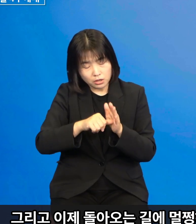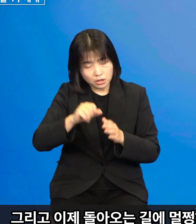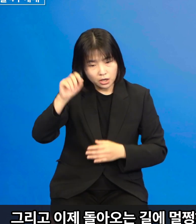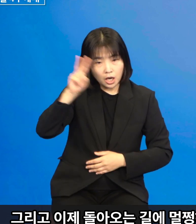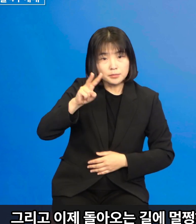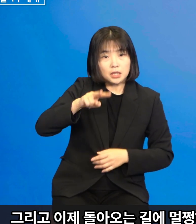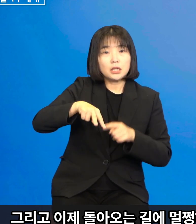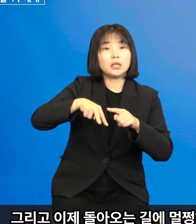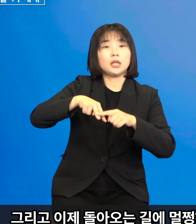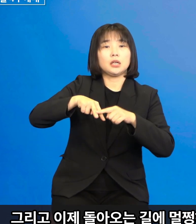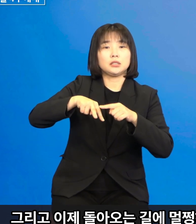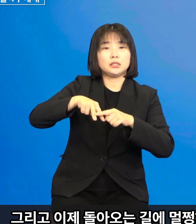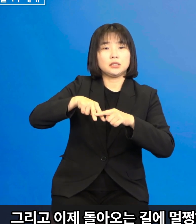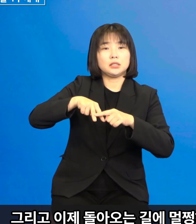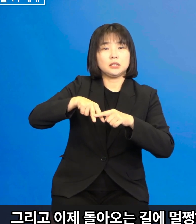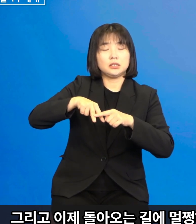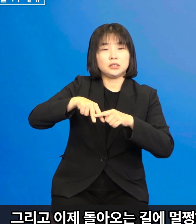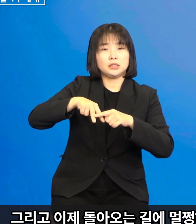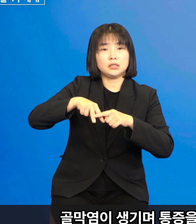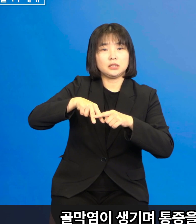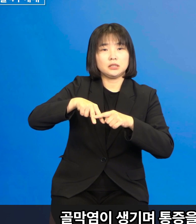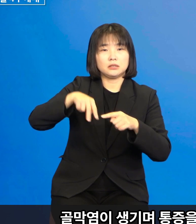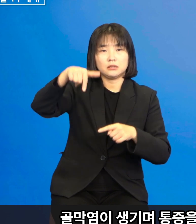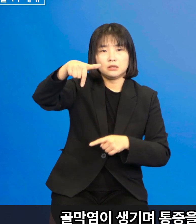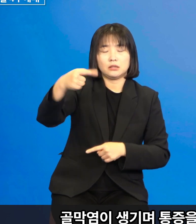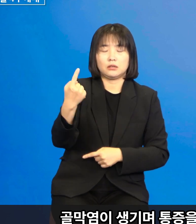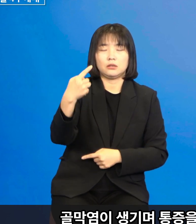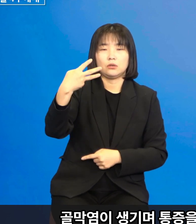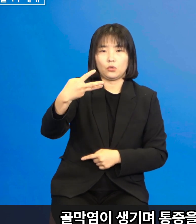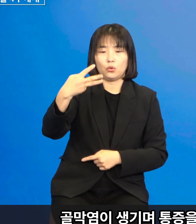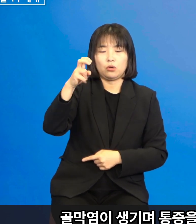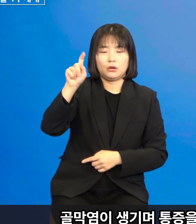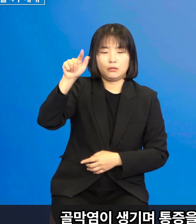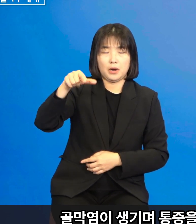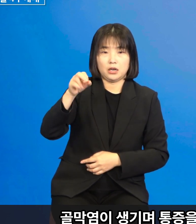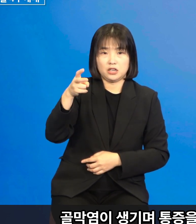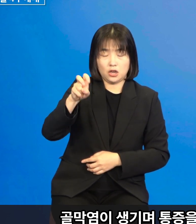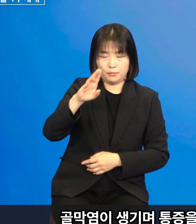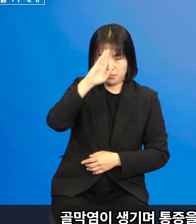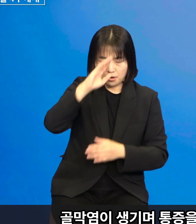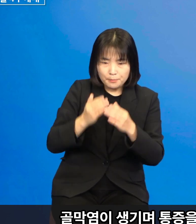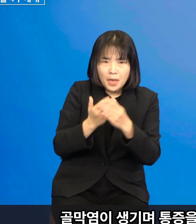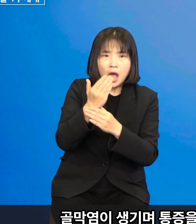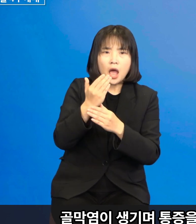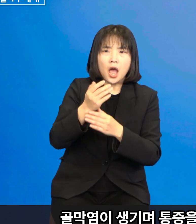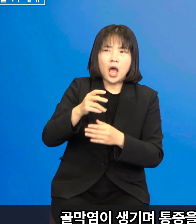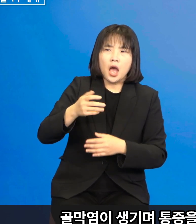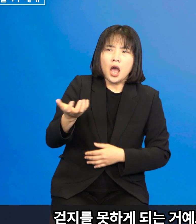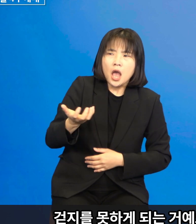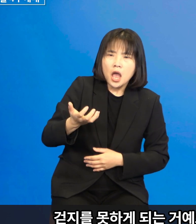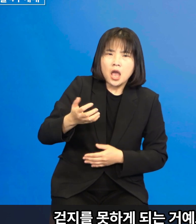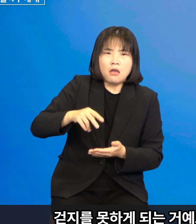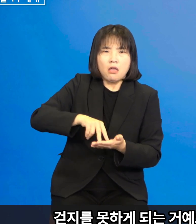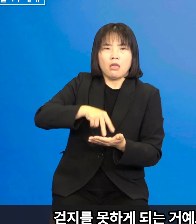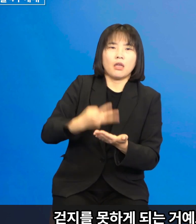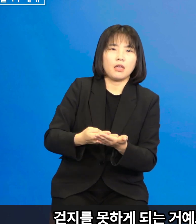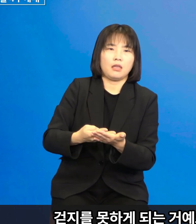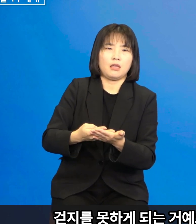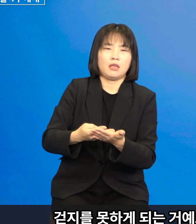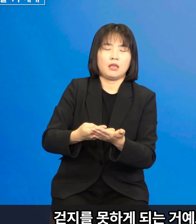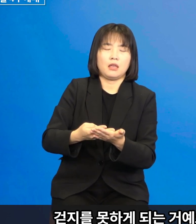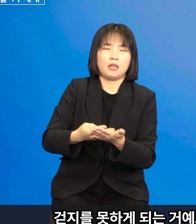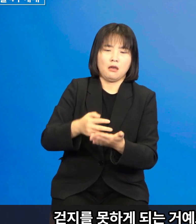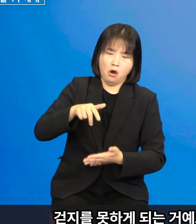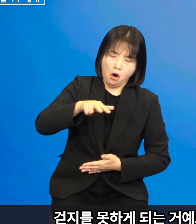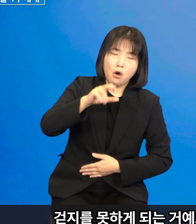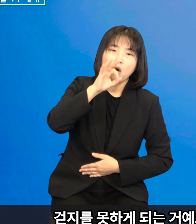다리가 갑자기 오른쪽 허벅다리에 골막염이 생기며 통증을 느끼고 그대로 거꾸러집니다. 걷지를 못하게 되는 거예요.